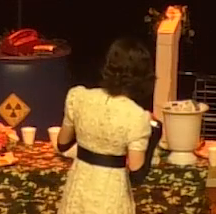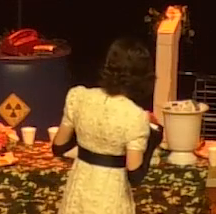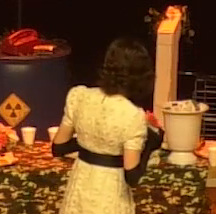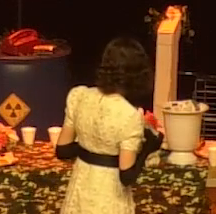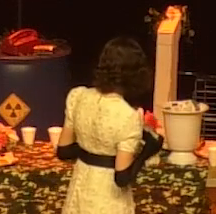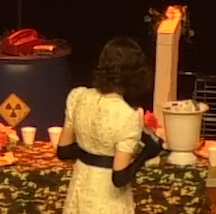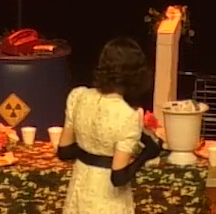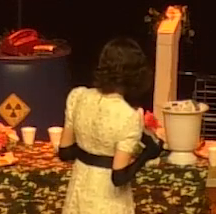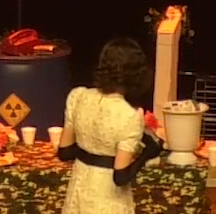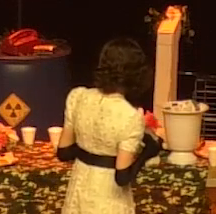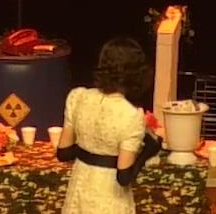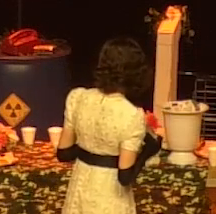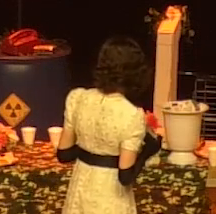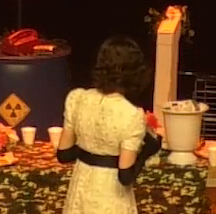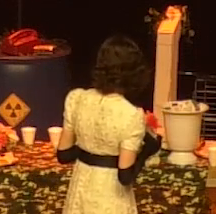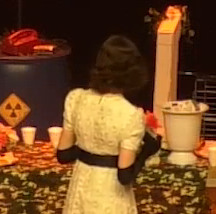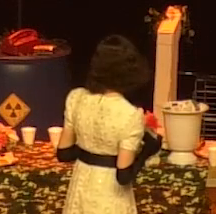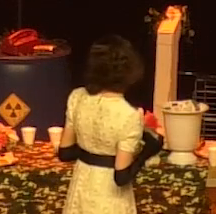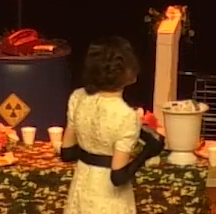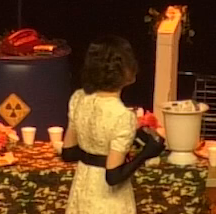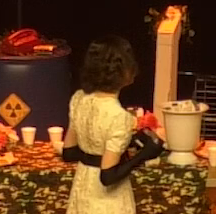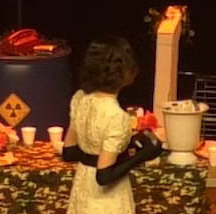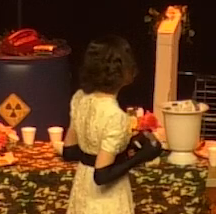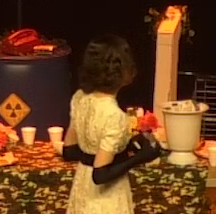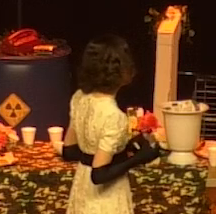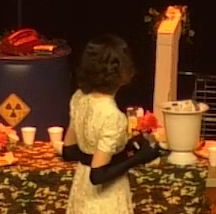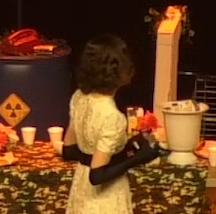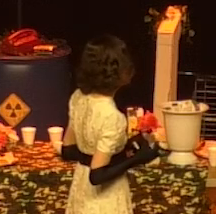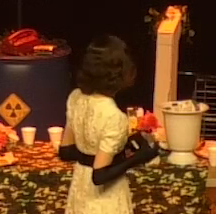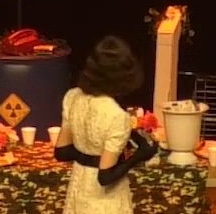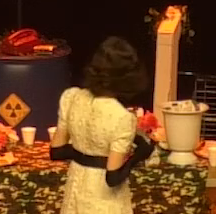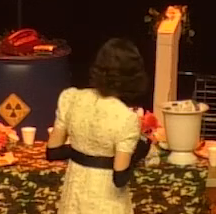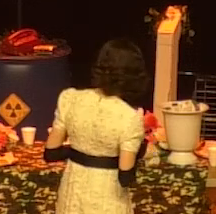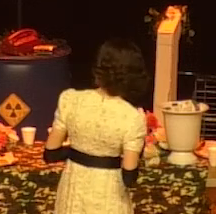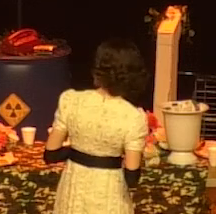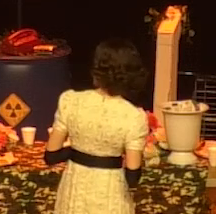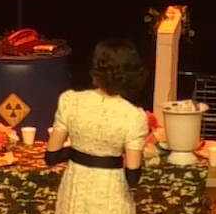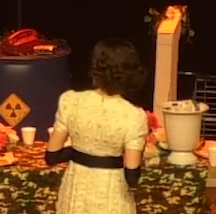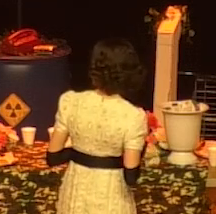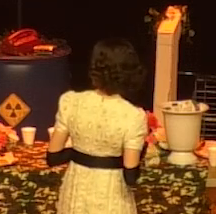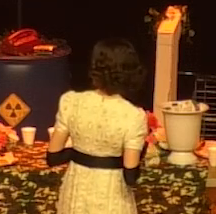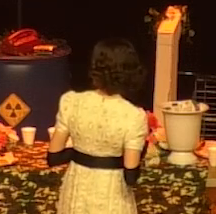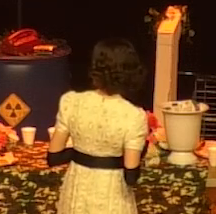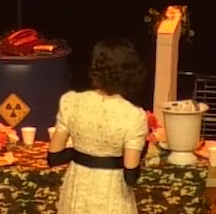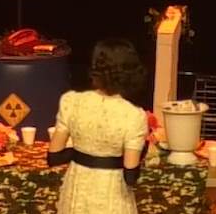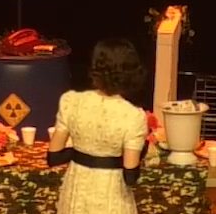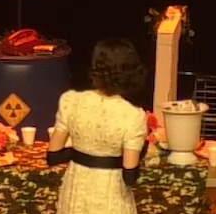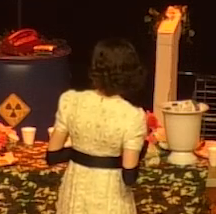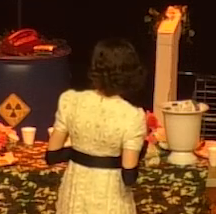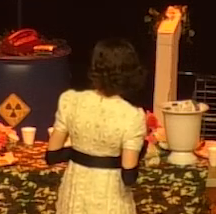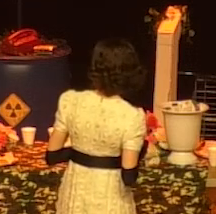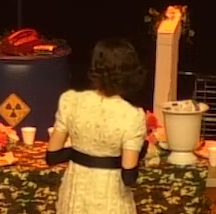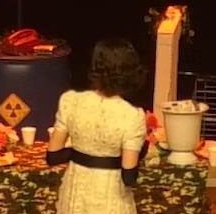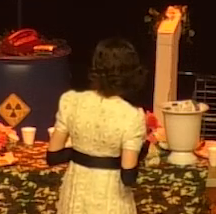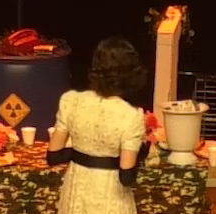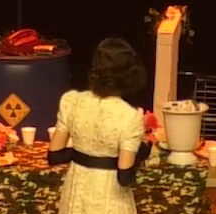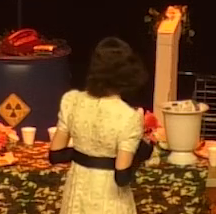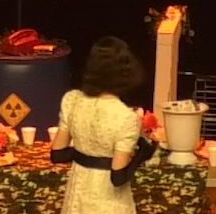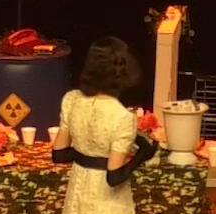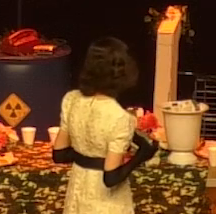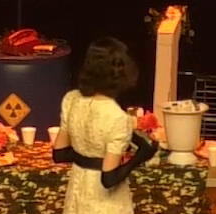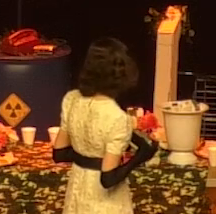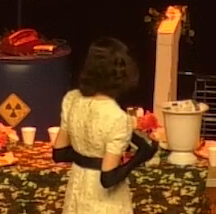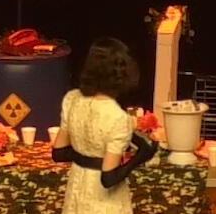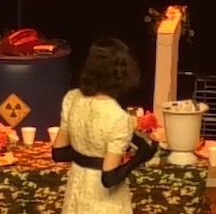o peito. Faça a cara de herói. Cara de herói? Como é que é? Ora, imite a cara do açougueiro quando ele contava das suas façanhas amorosas.